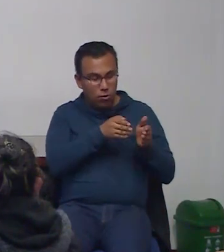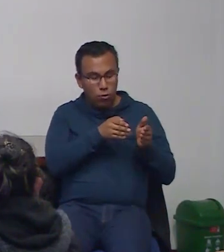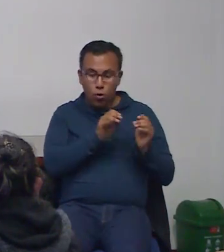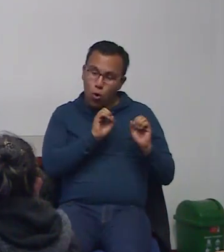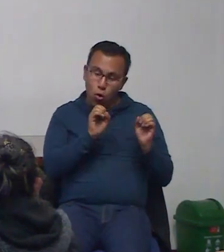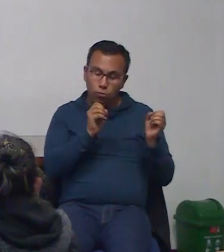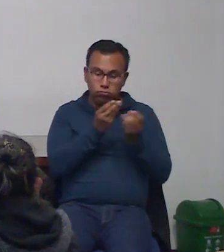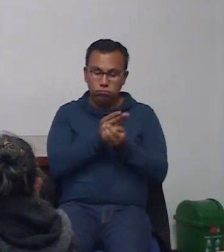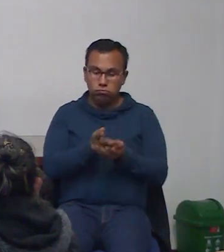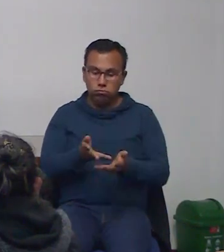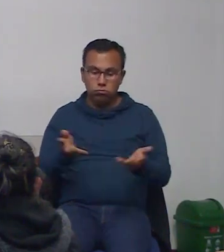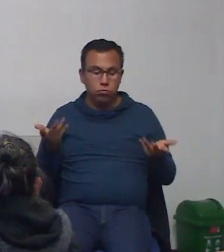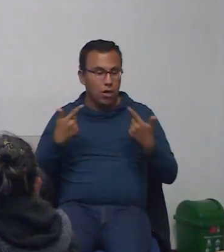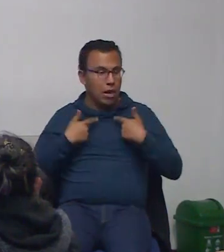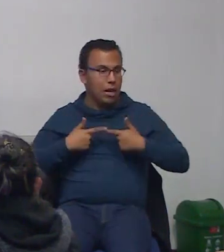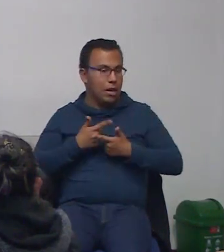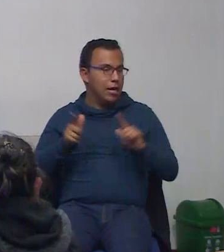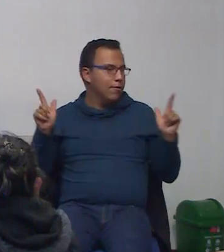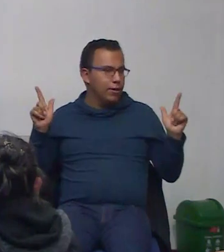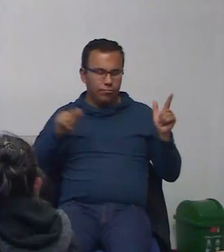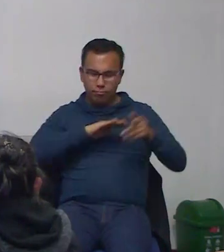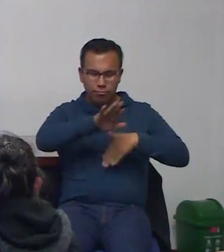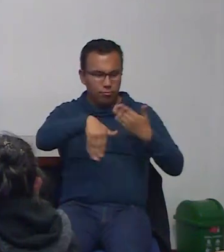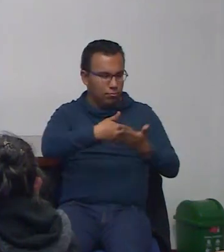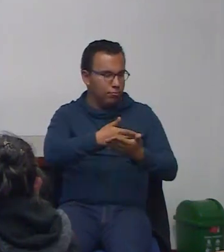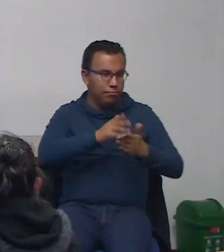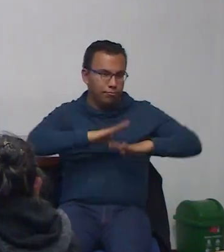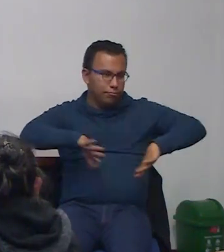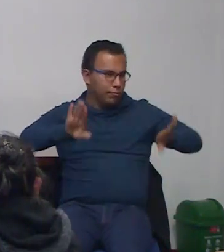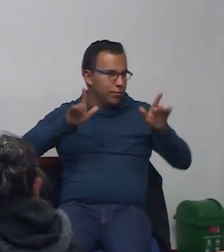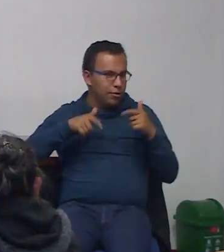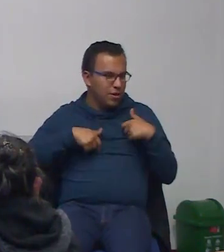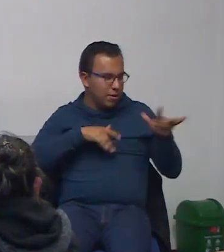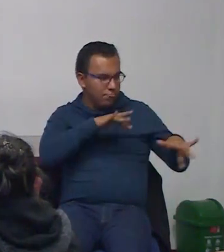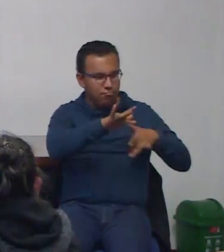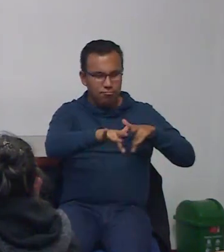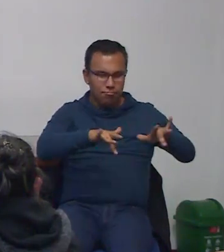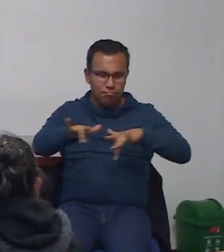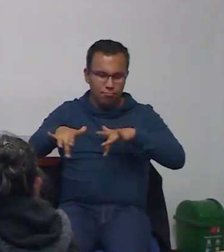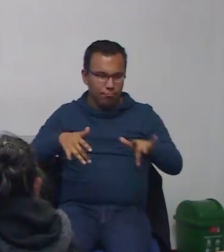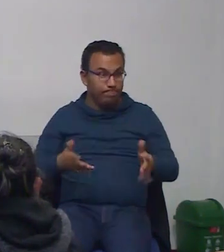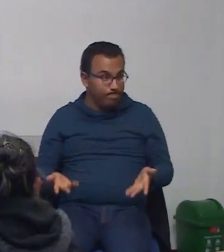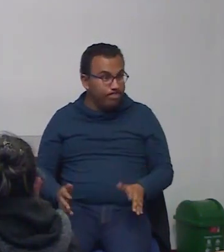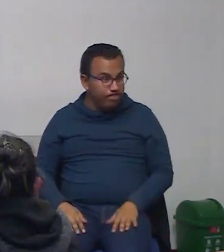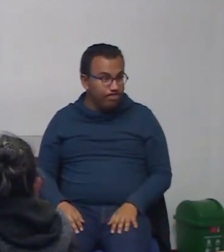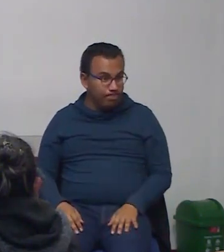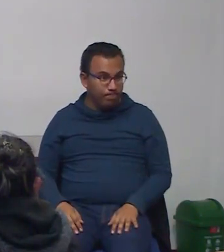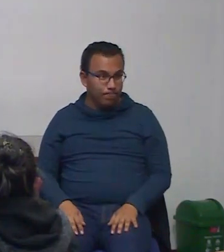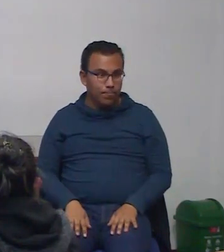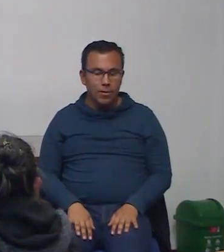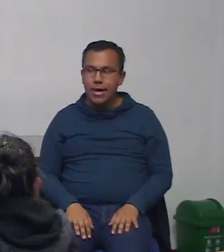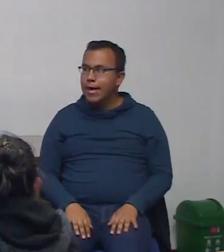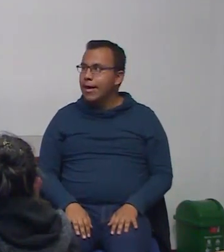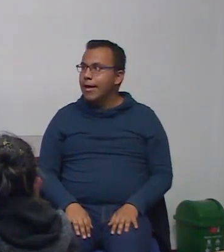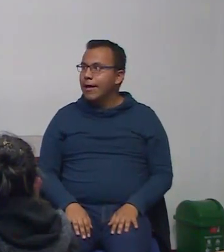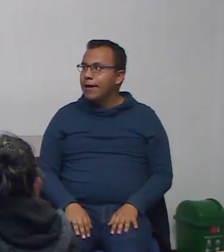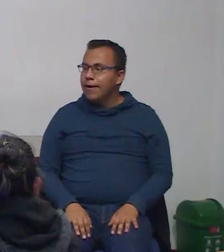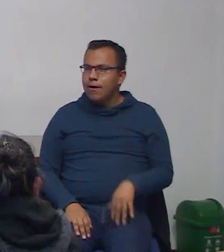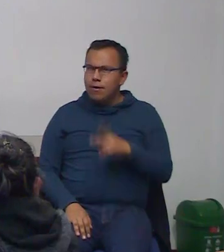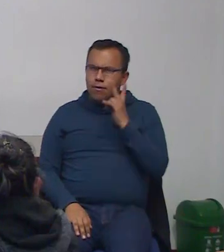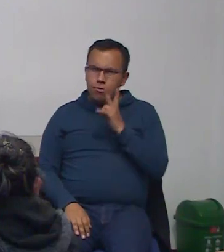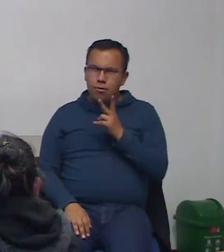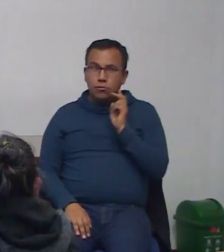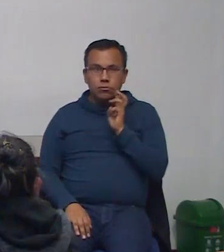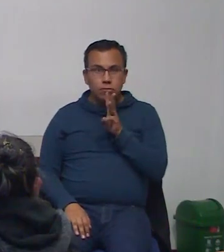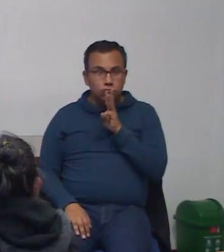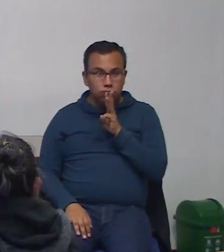simplemente vamos a trabajar el todo para porque él se siente bien dentro de la misma sesión m creo que se me han ido dos no